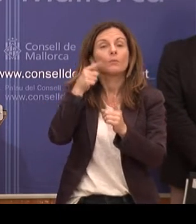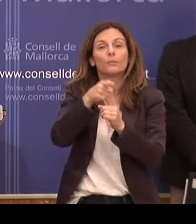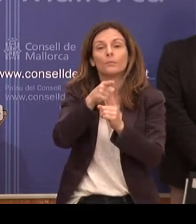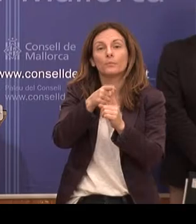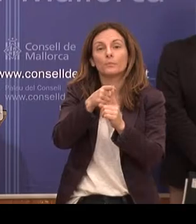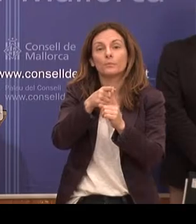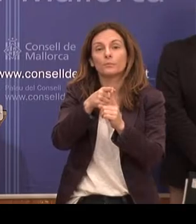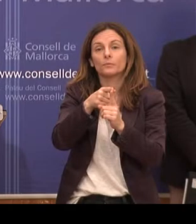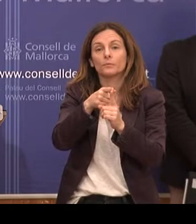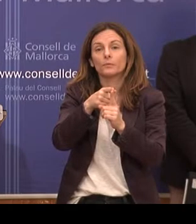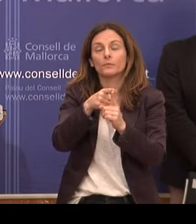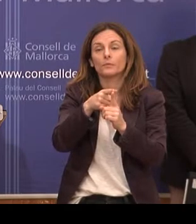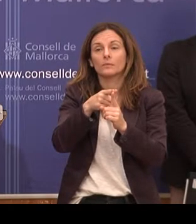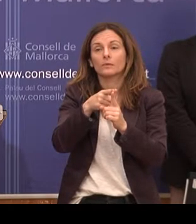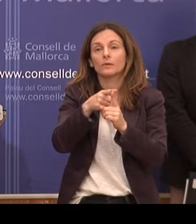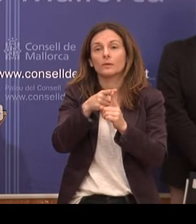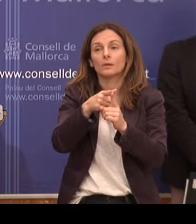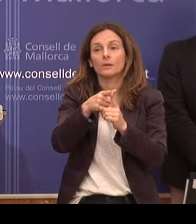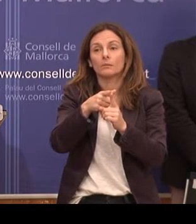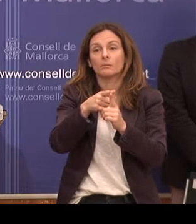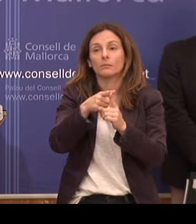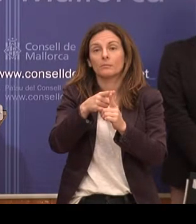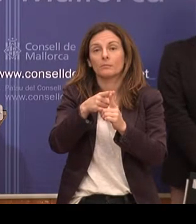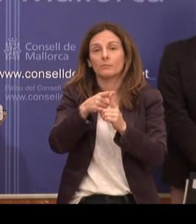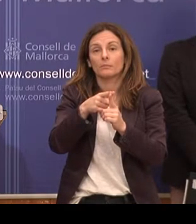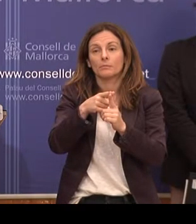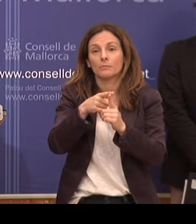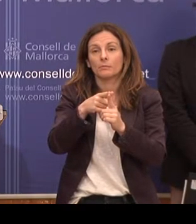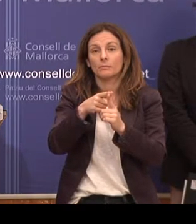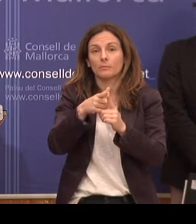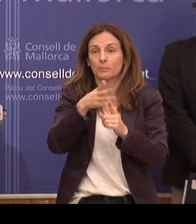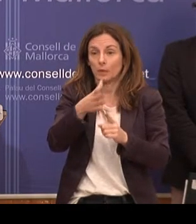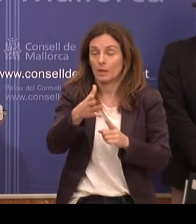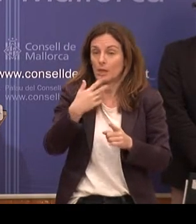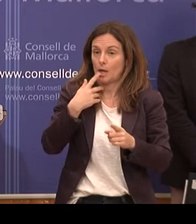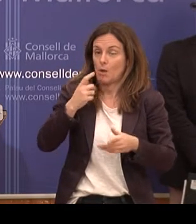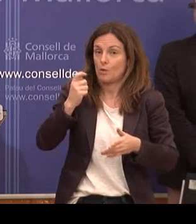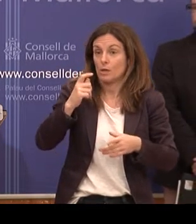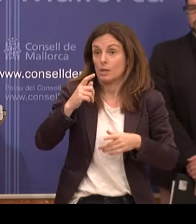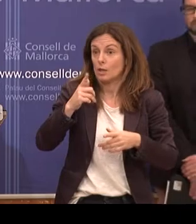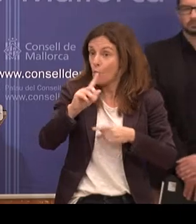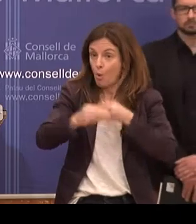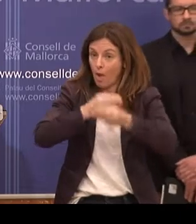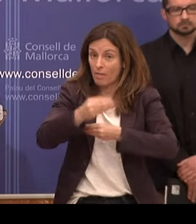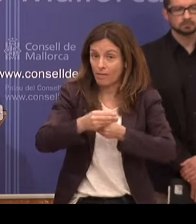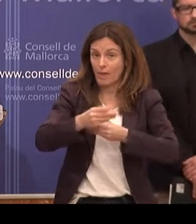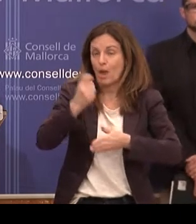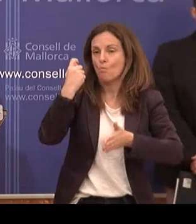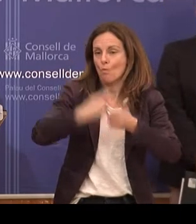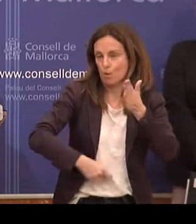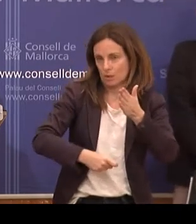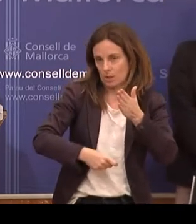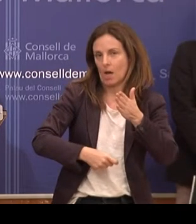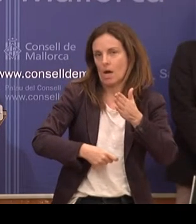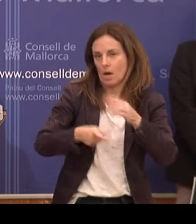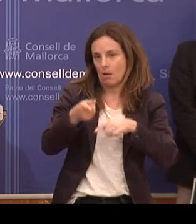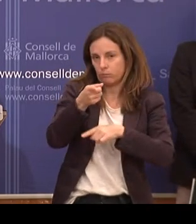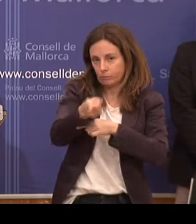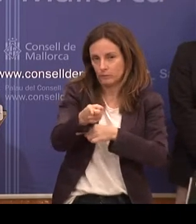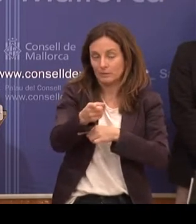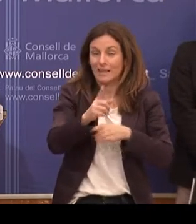expedients que no estan prescrits, és a dir, malgrat tot ha passat el temps, però no han prescrit perquè estan en zones,